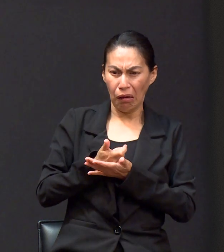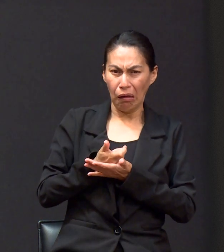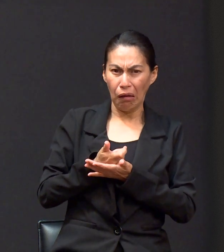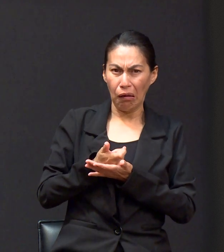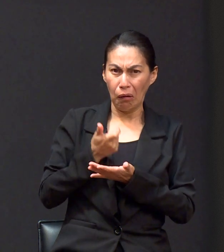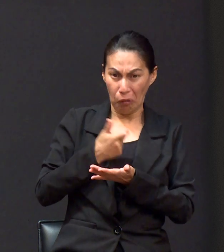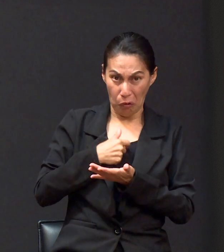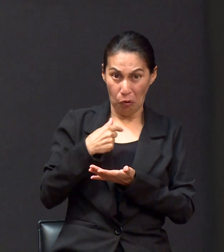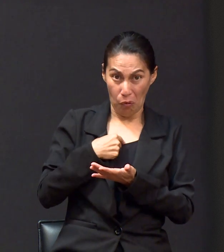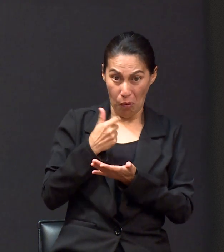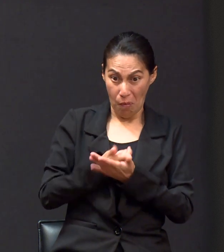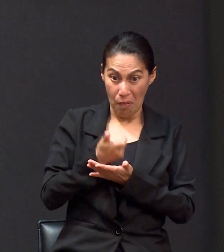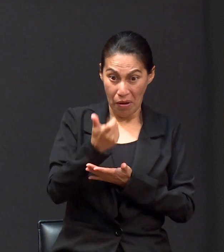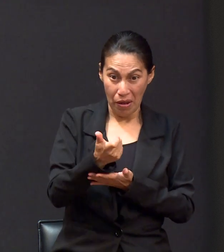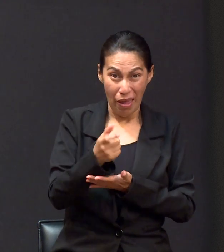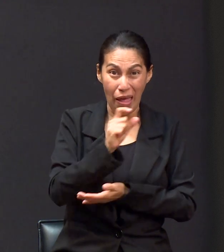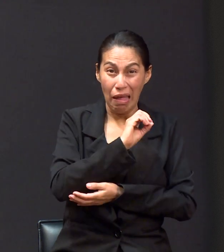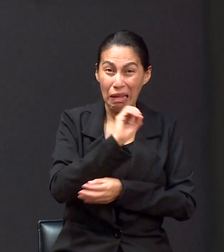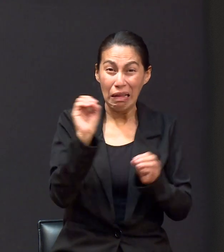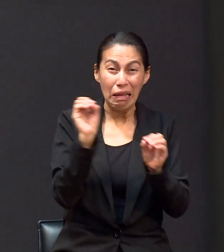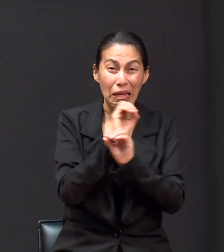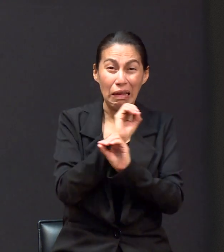no me cobró un centavo.